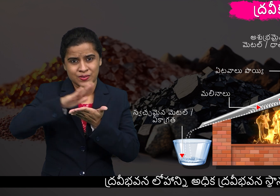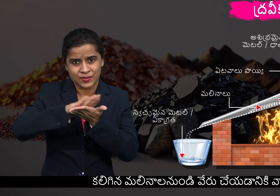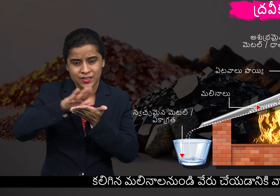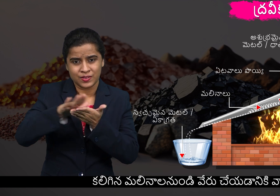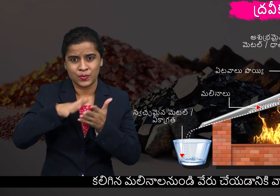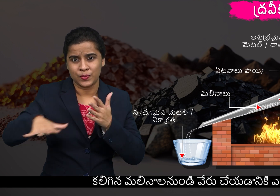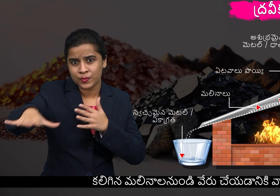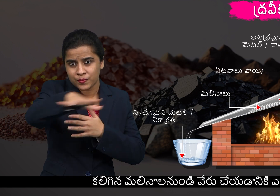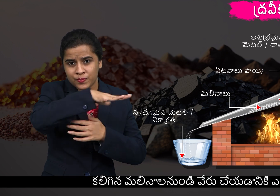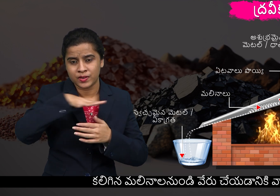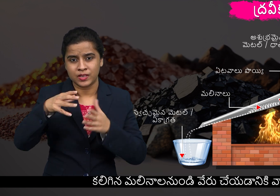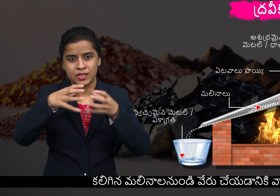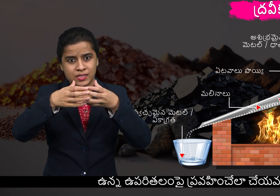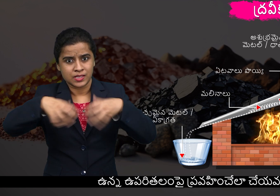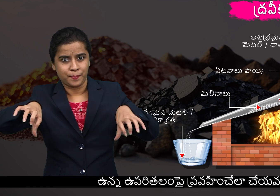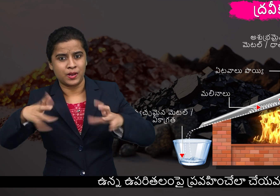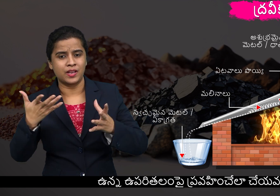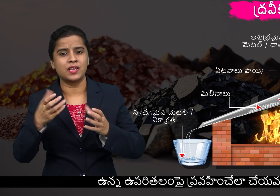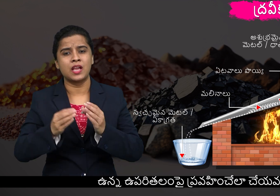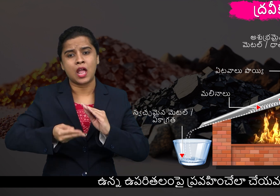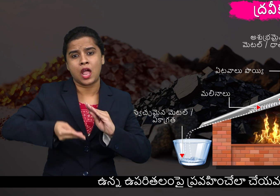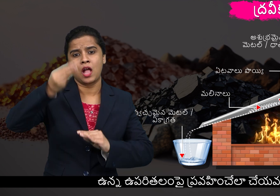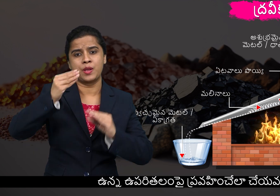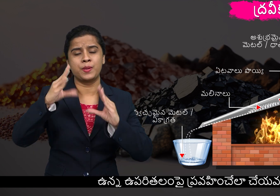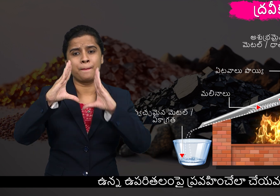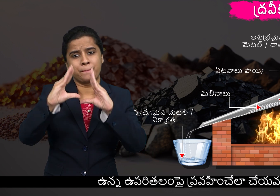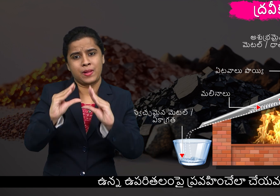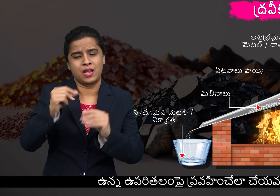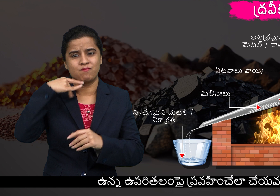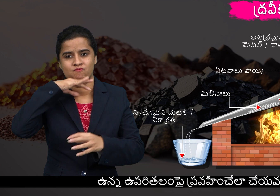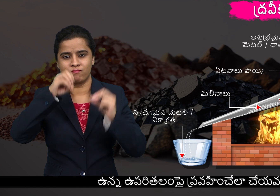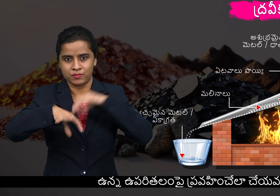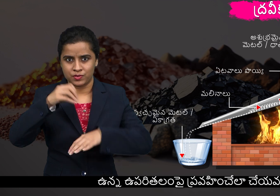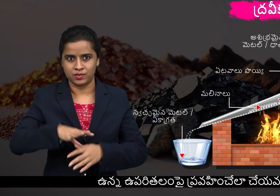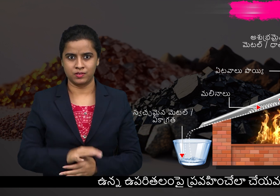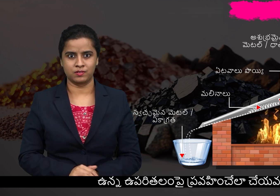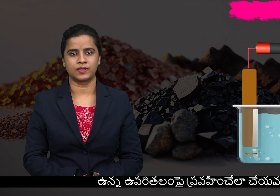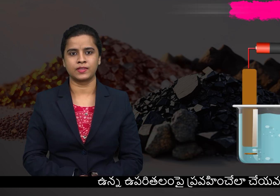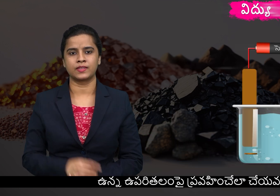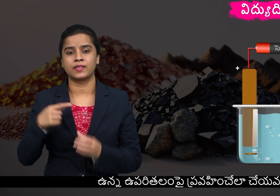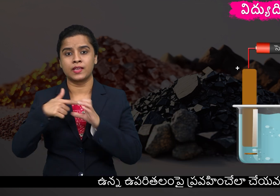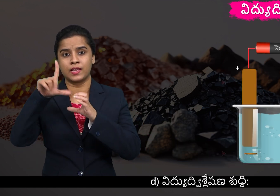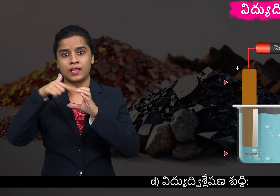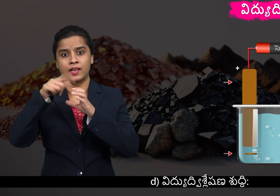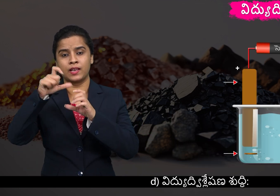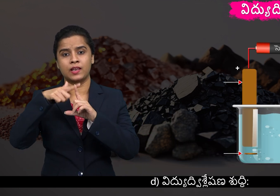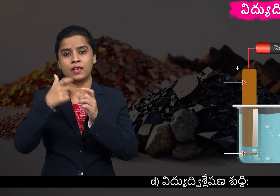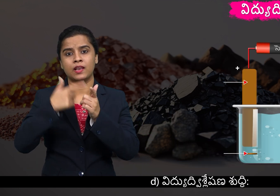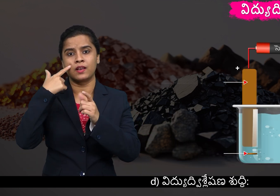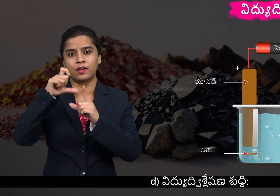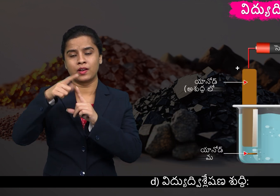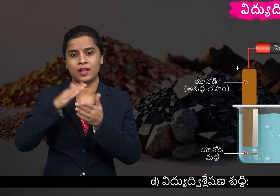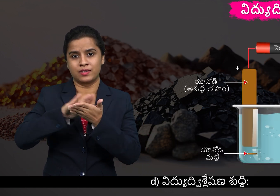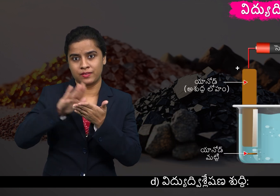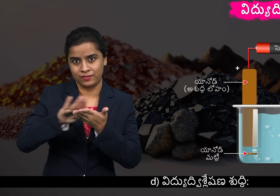కలిగిన మలినాల నుండి వేరు చేయడానికి వాలుగా ఉన్న ఉపరితలంపై ప్రవహించేలా చేయవచ్చు. విద్యుద్